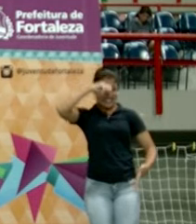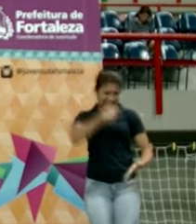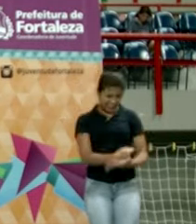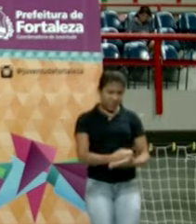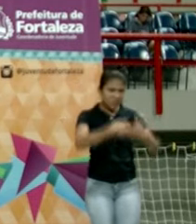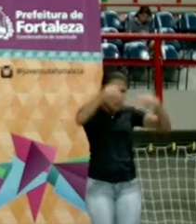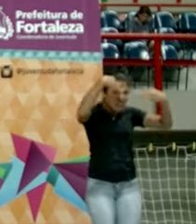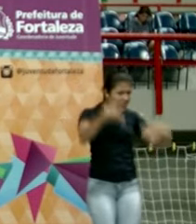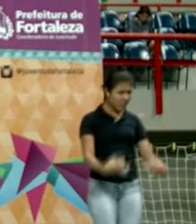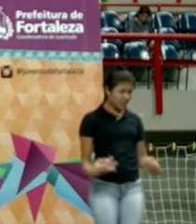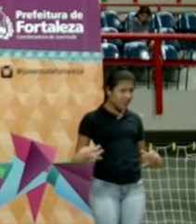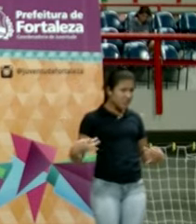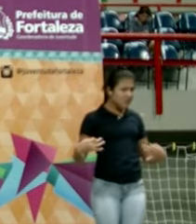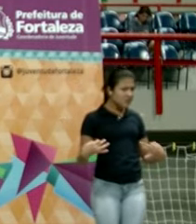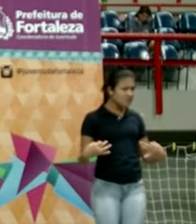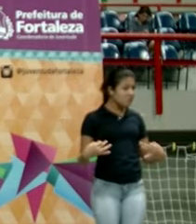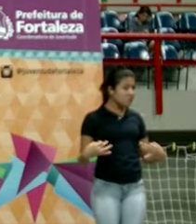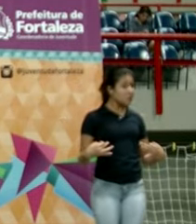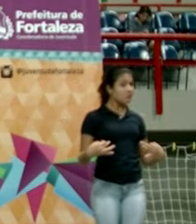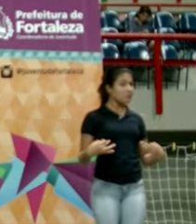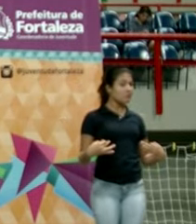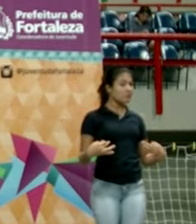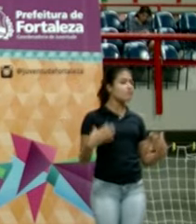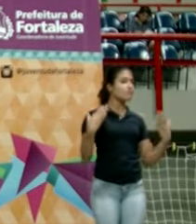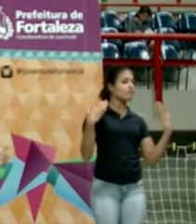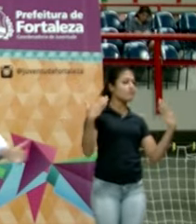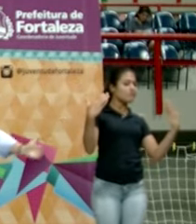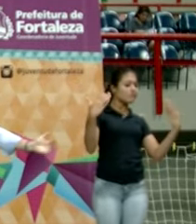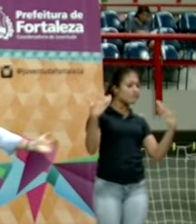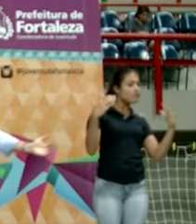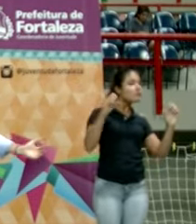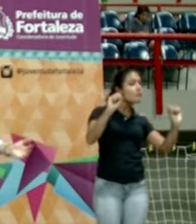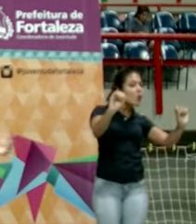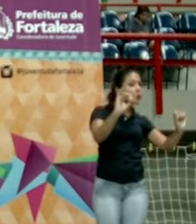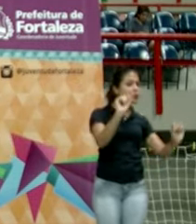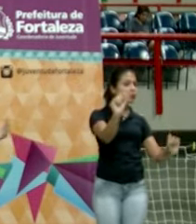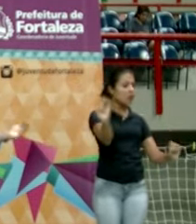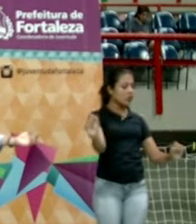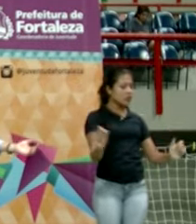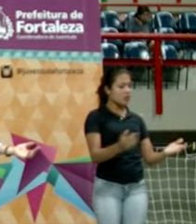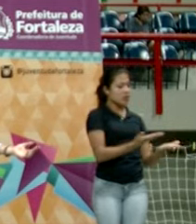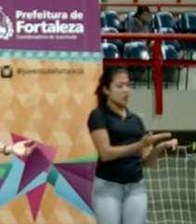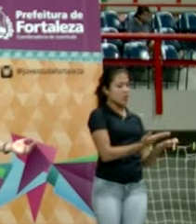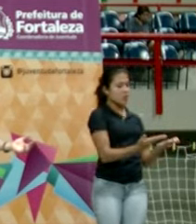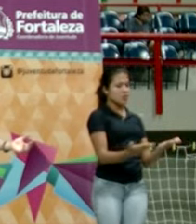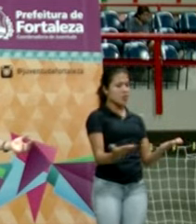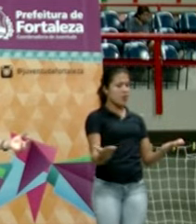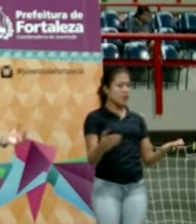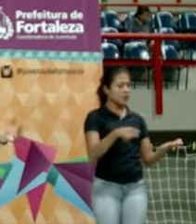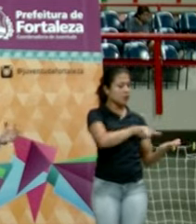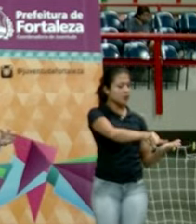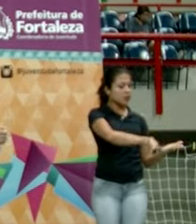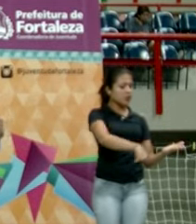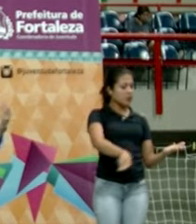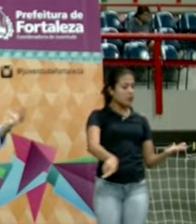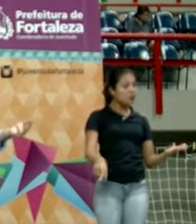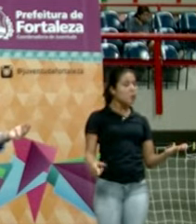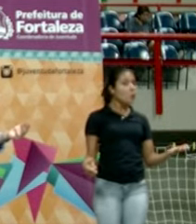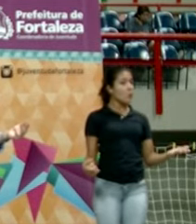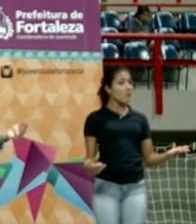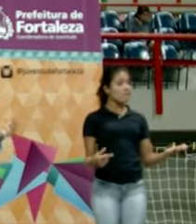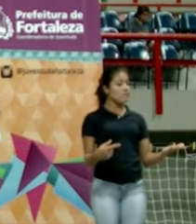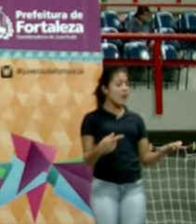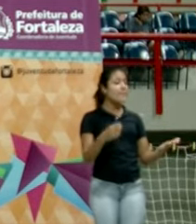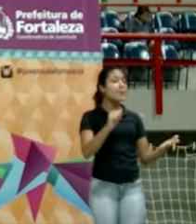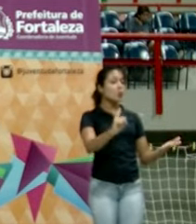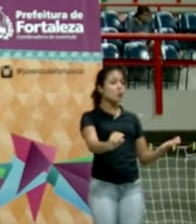justa? Pode ser que as provas que estejam apresentadas não sejam